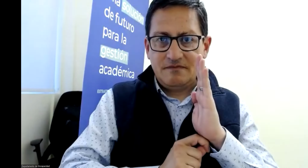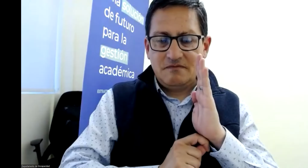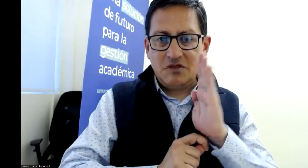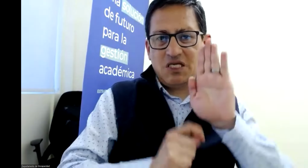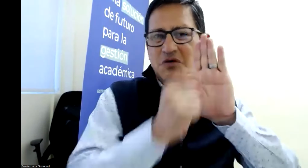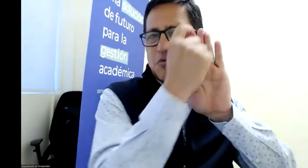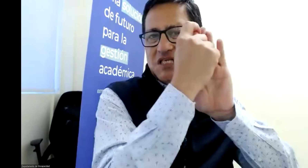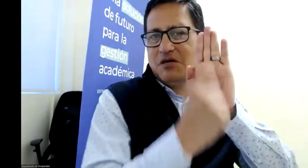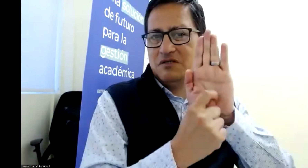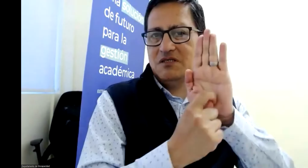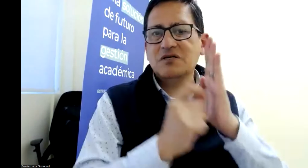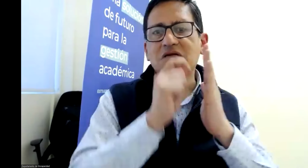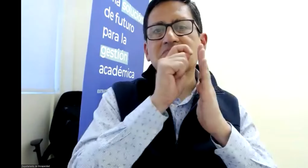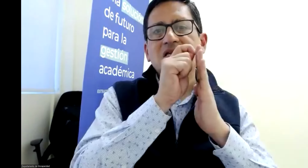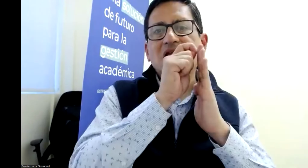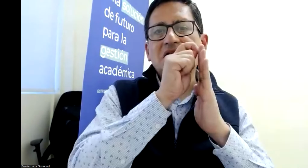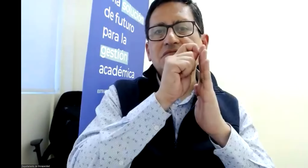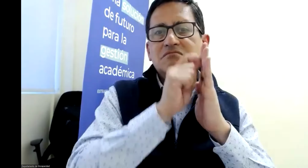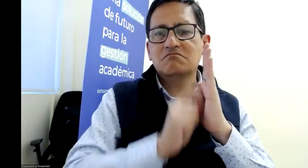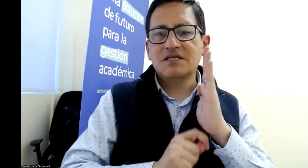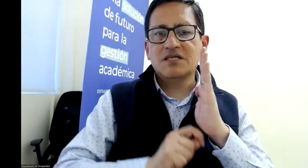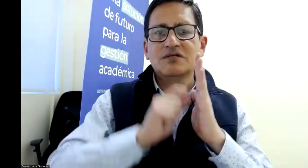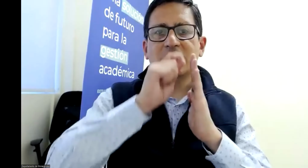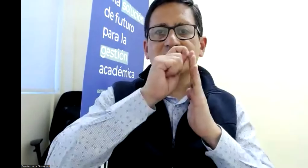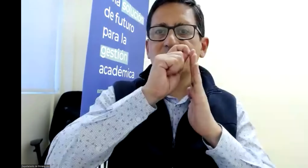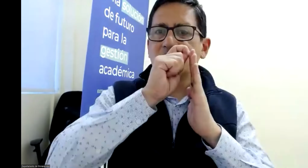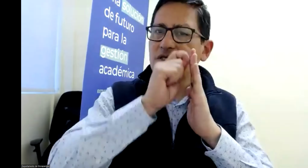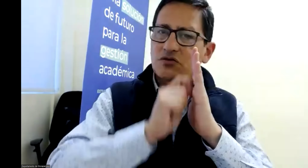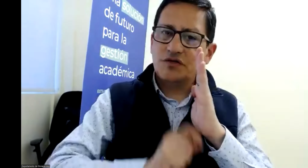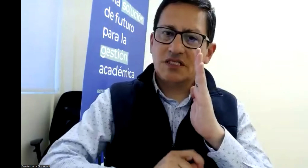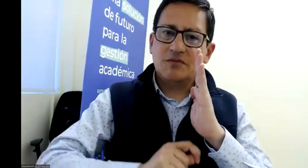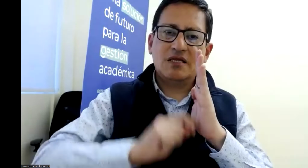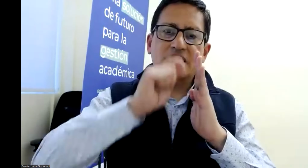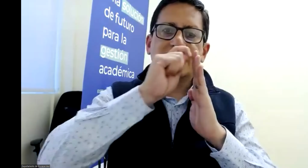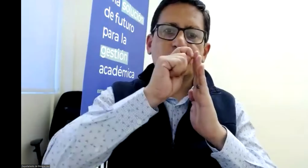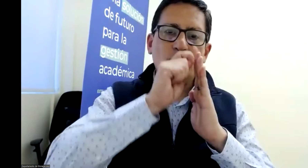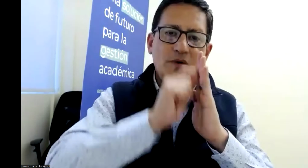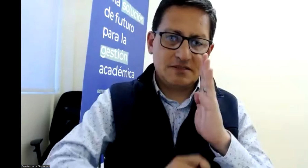No tenemos que mostrar la mano así, sino que hay de ladito haciendo ese movimiento ya suficiente para entender que es un mes.